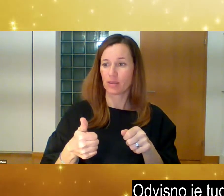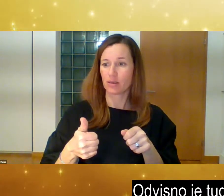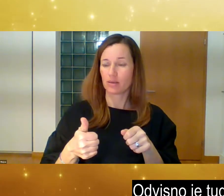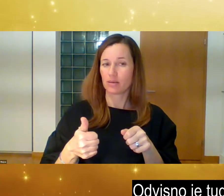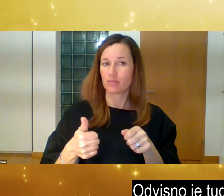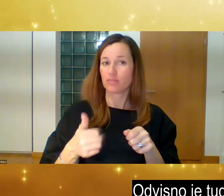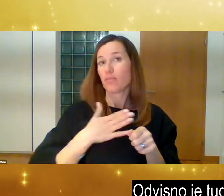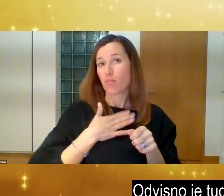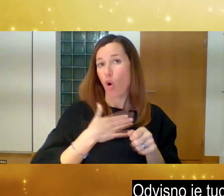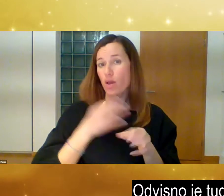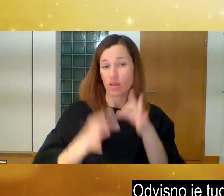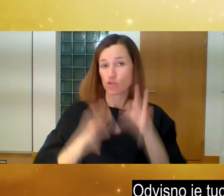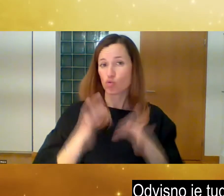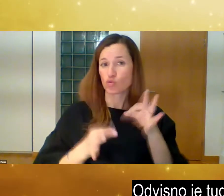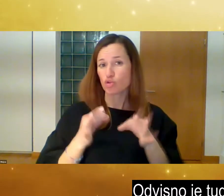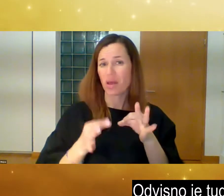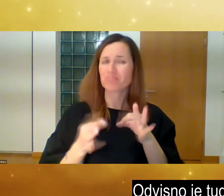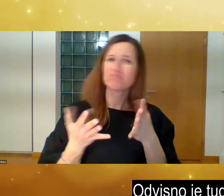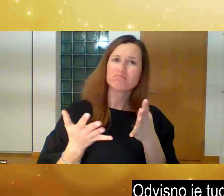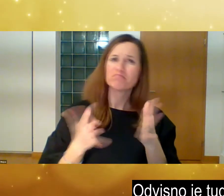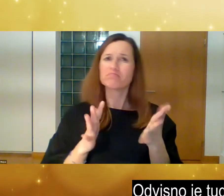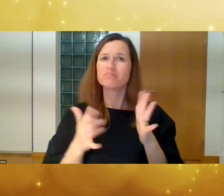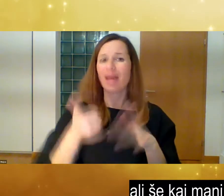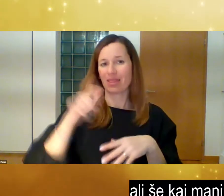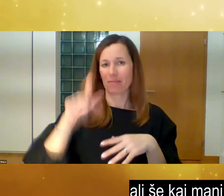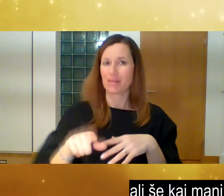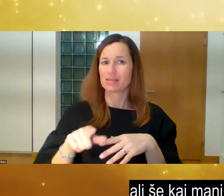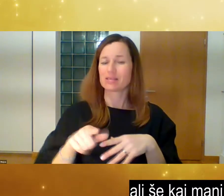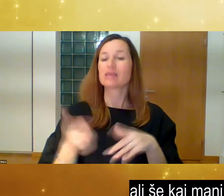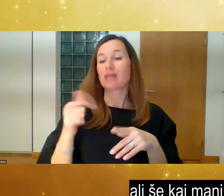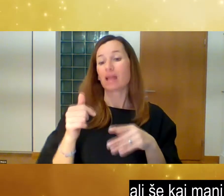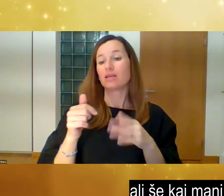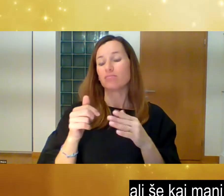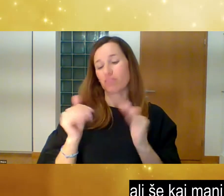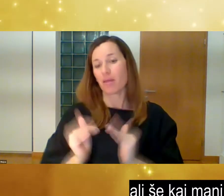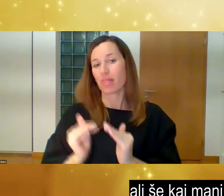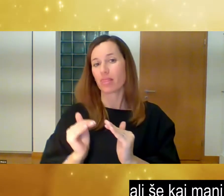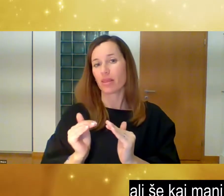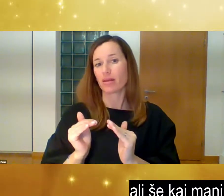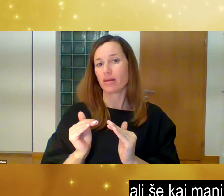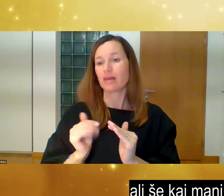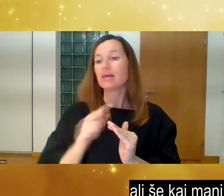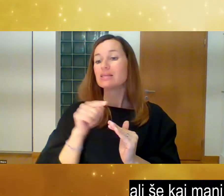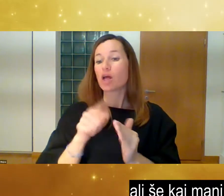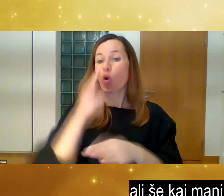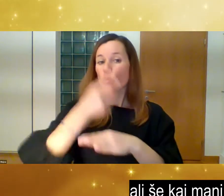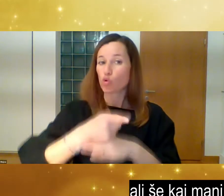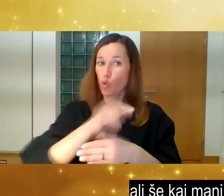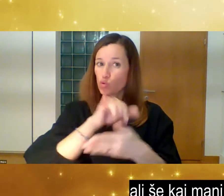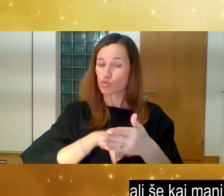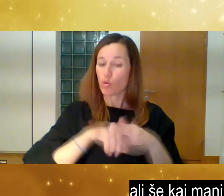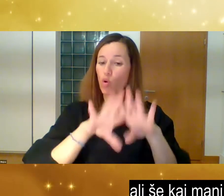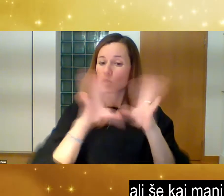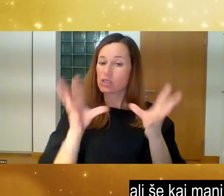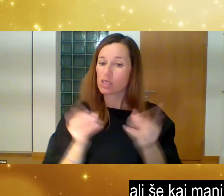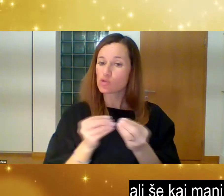Po mojih izkušnjah tam nekje en mesec ali še kaj manj. Z odločbo skupaj se